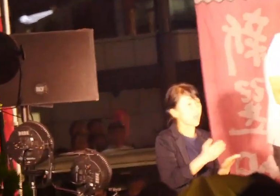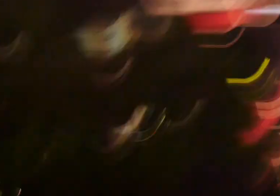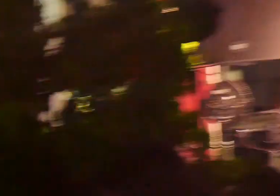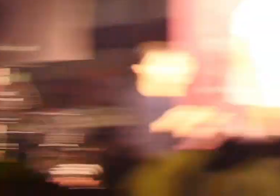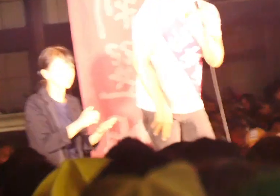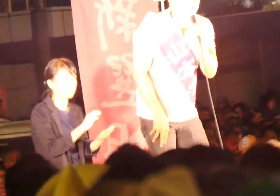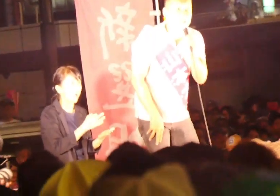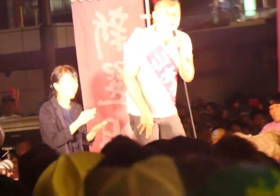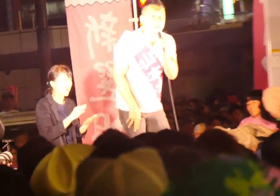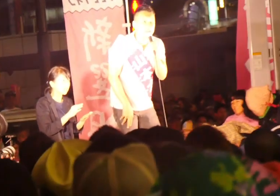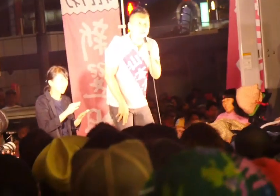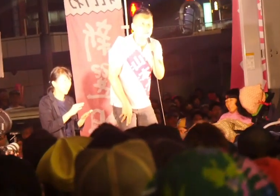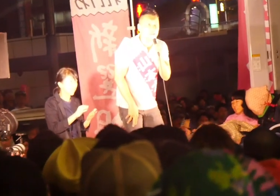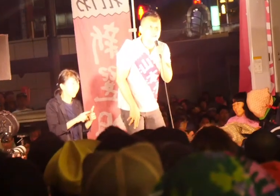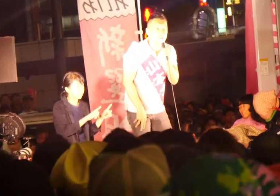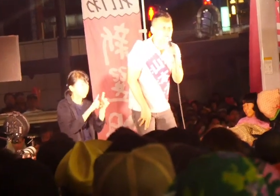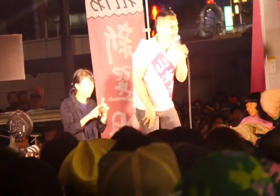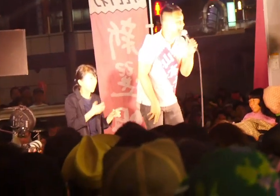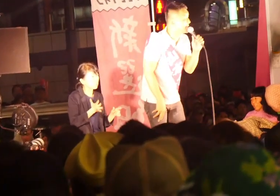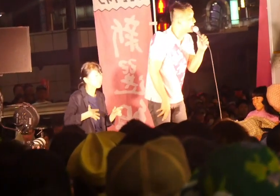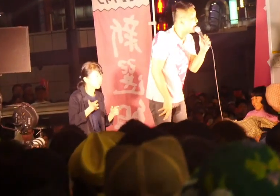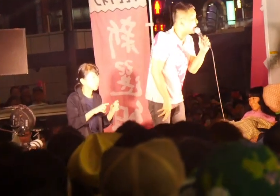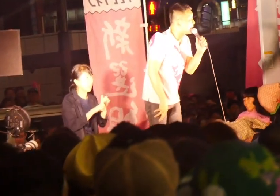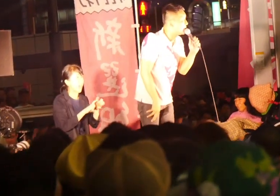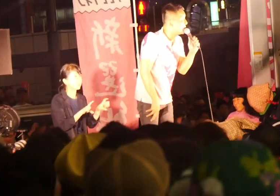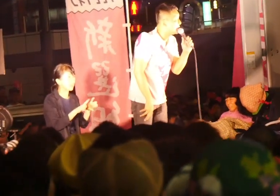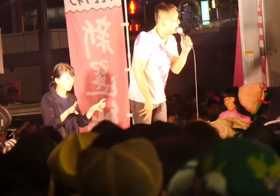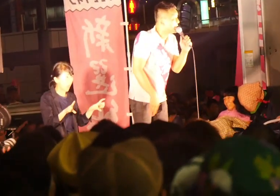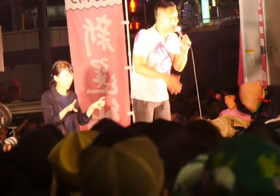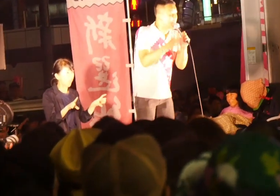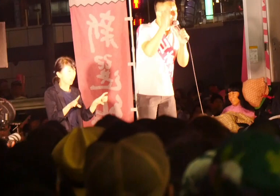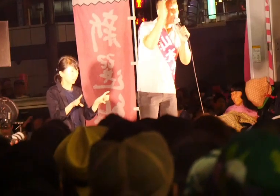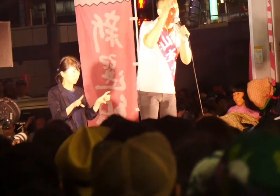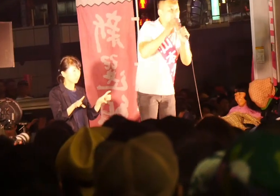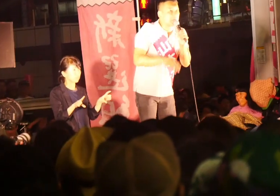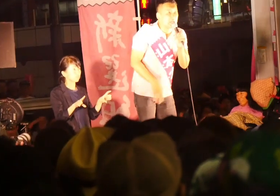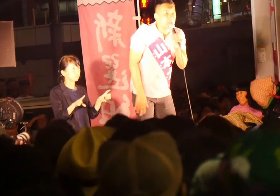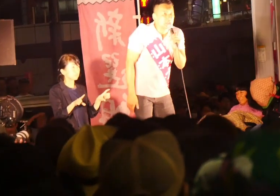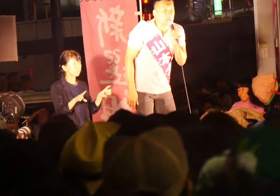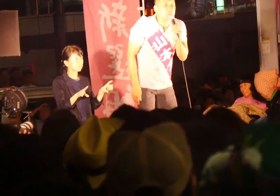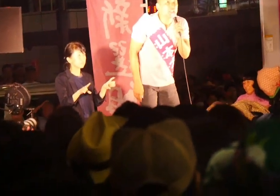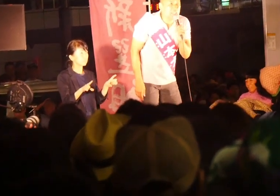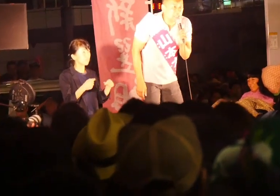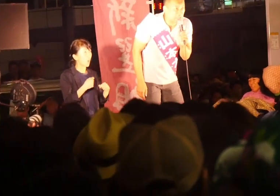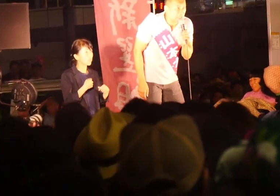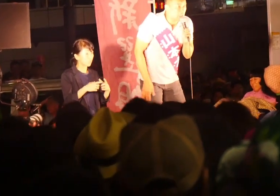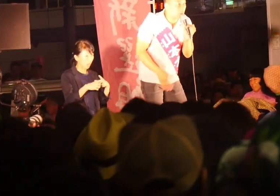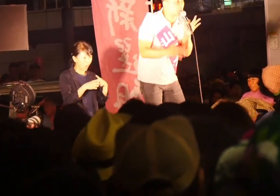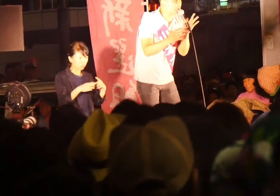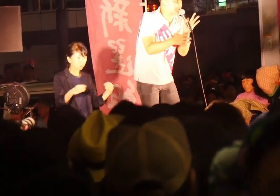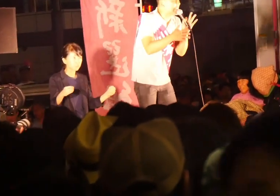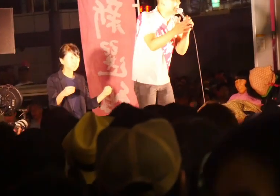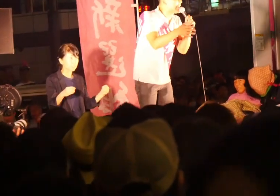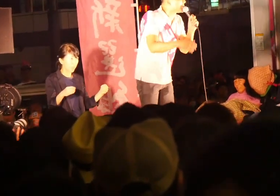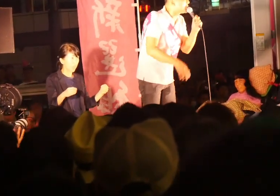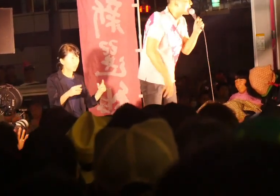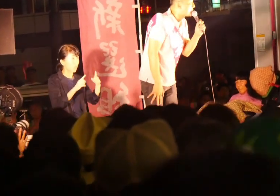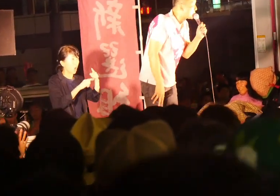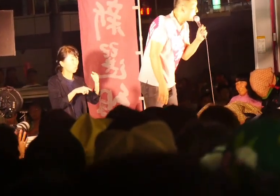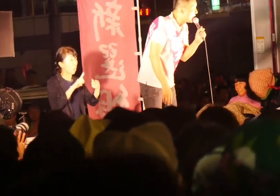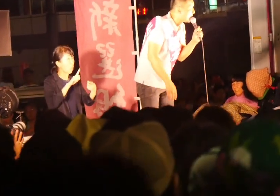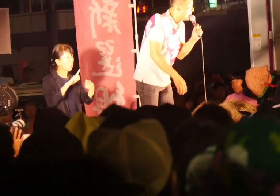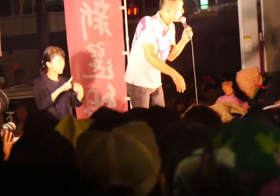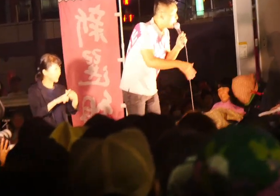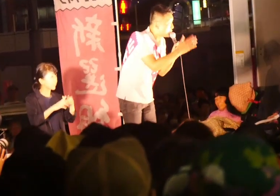しいに決まってるやん。当然ですよね。私は国が公的な住